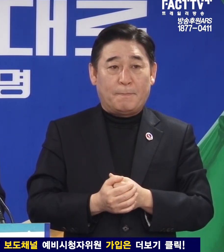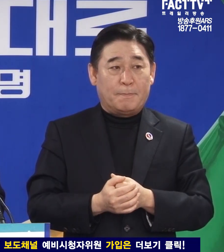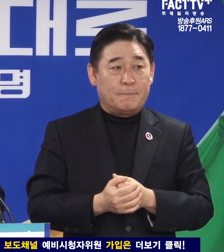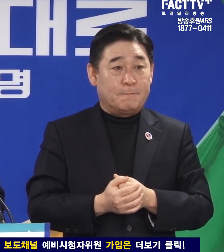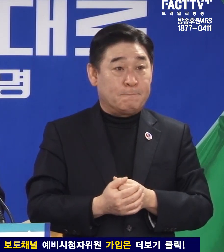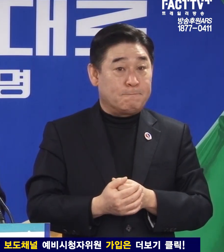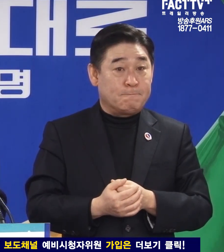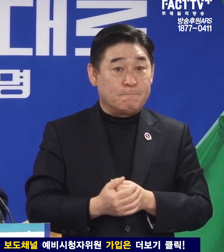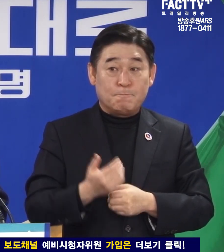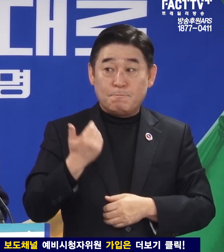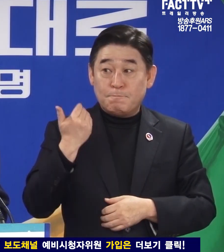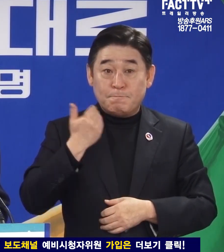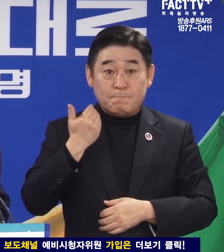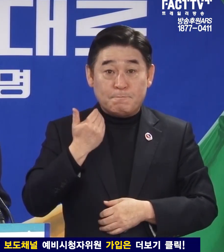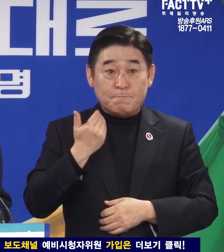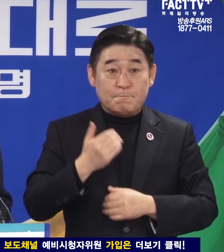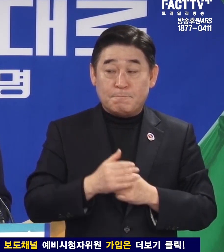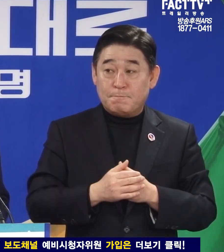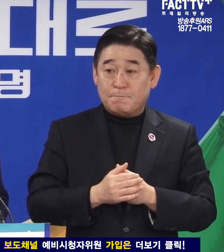네, 다음 질문 받겠습니다.